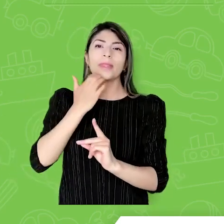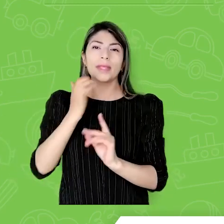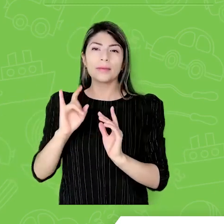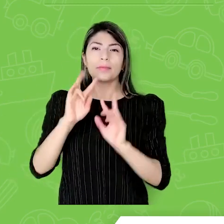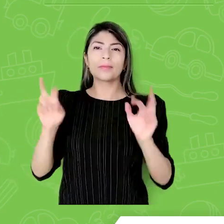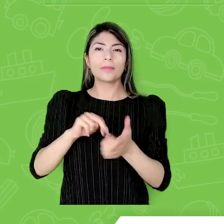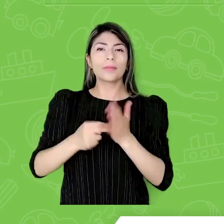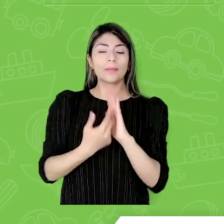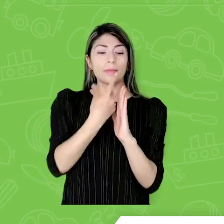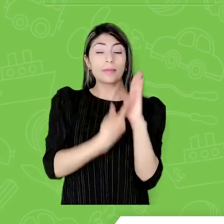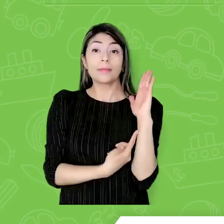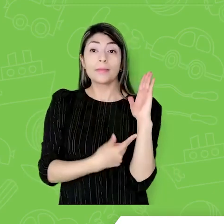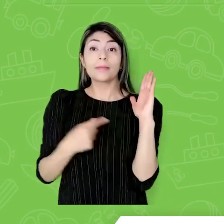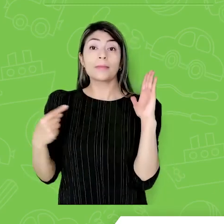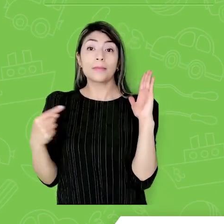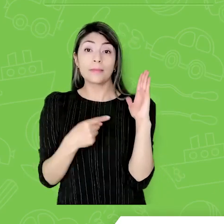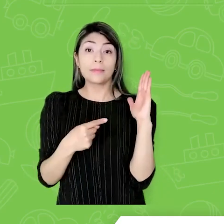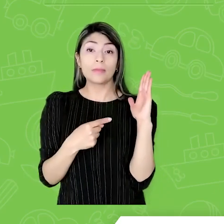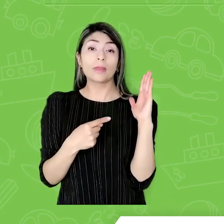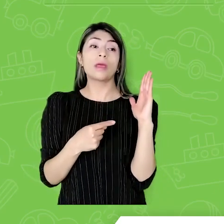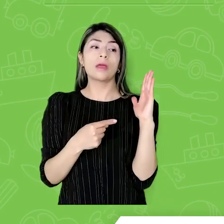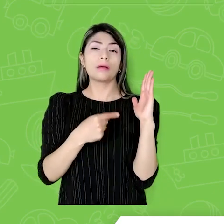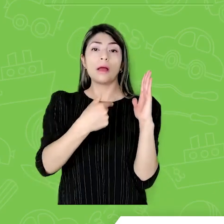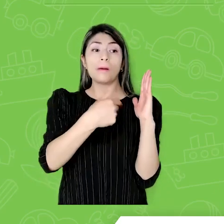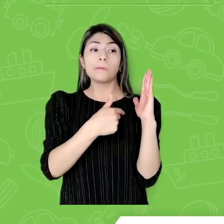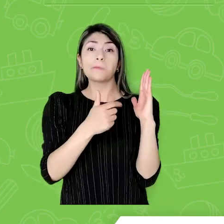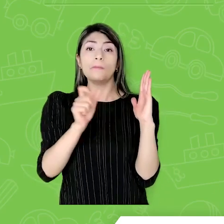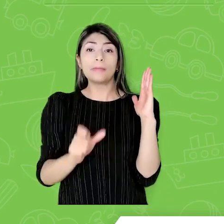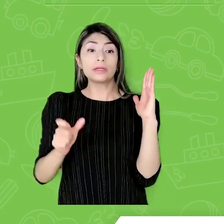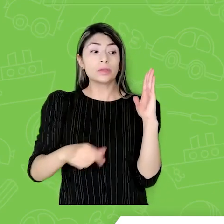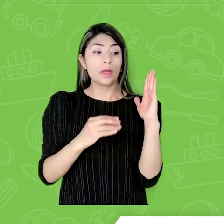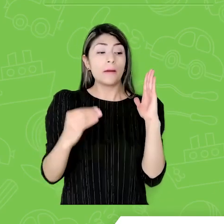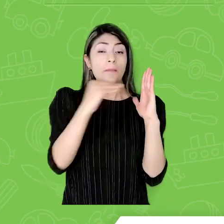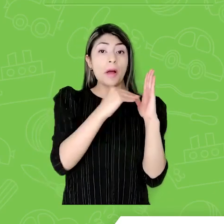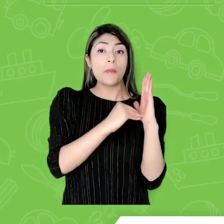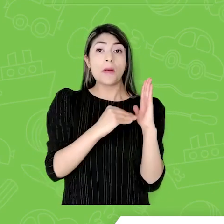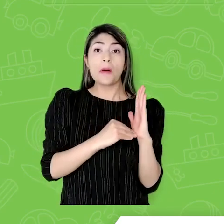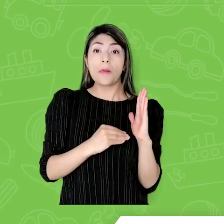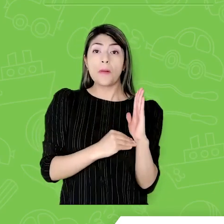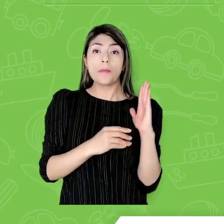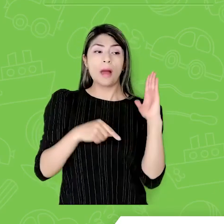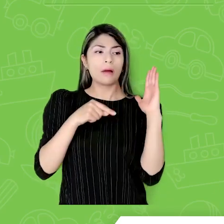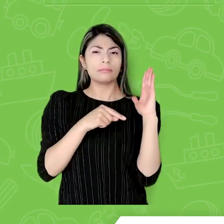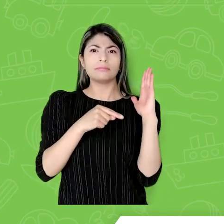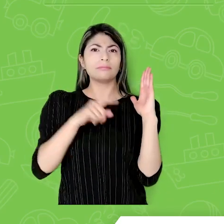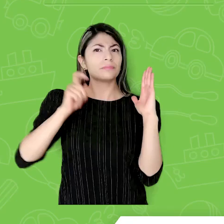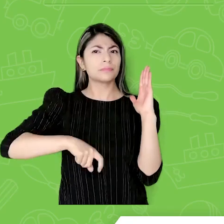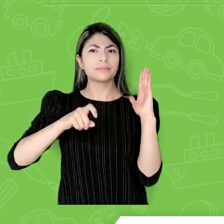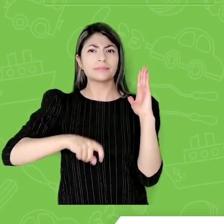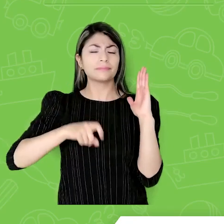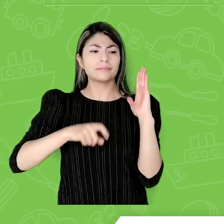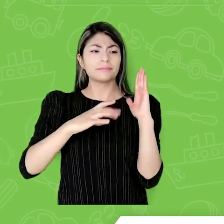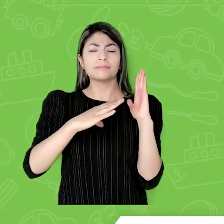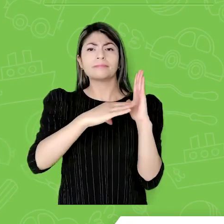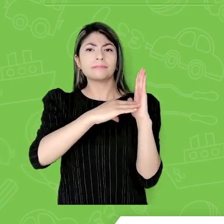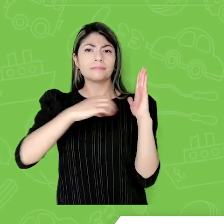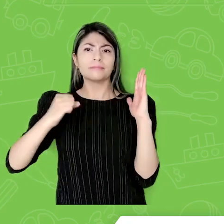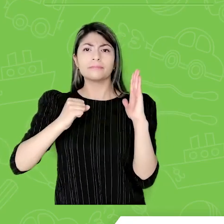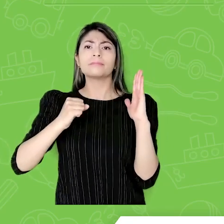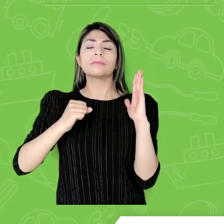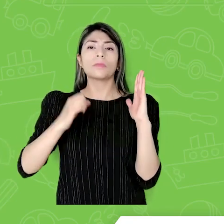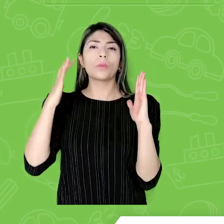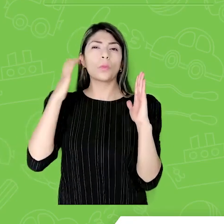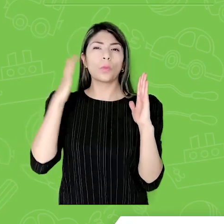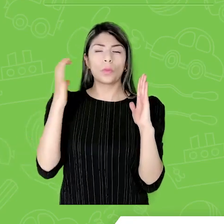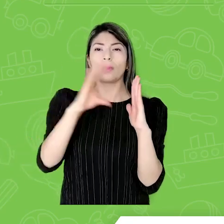motivada, la exclusión de esta lista de la persona o personas que figuren en ella, cuando haya comprobado cualquiera de los hechos a los